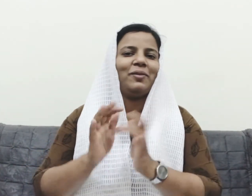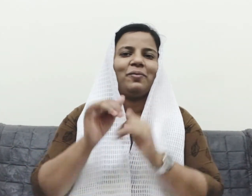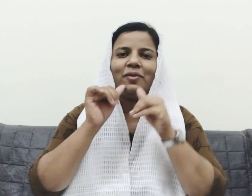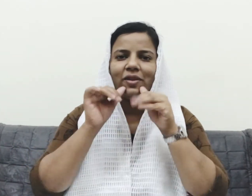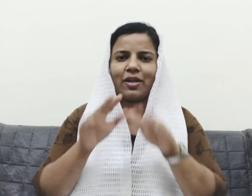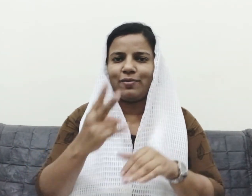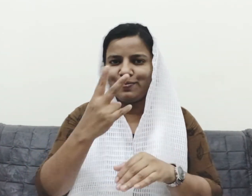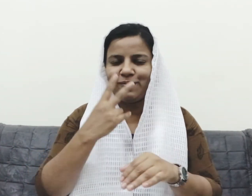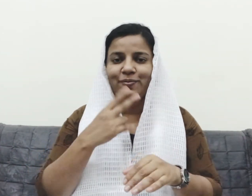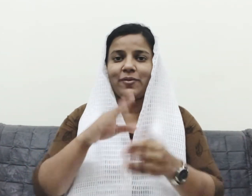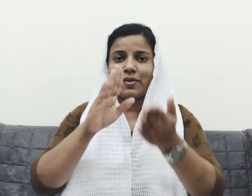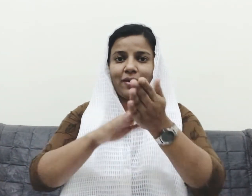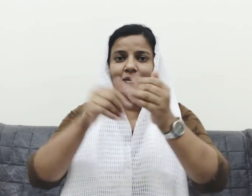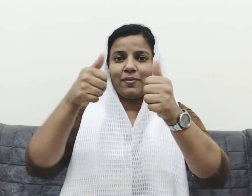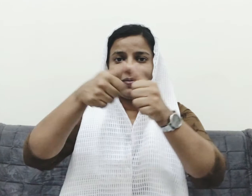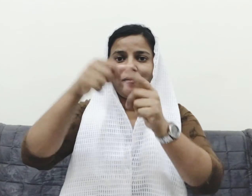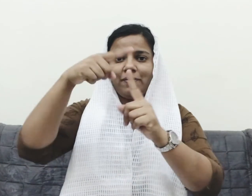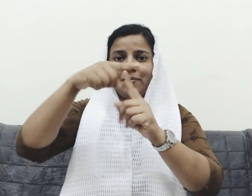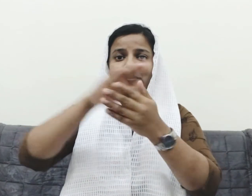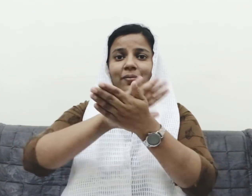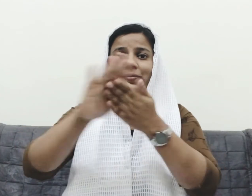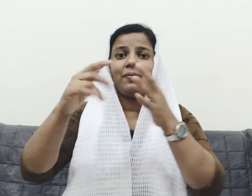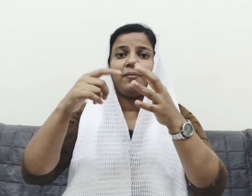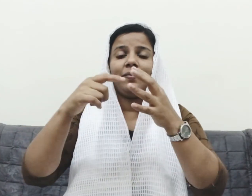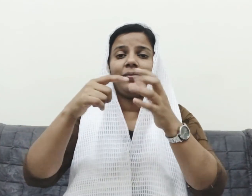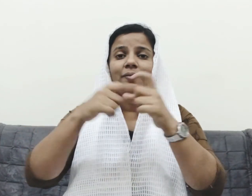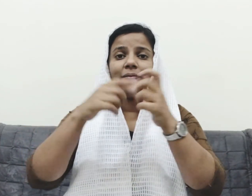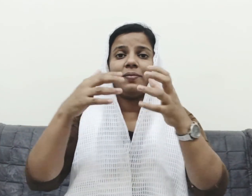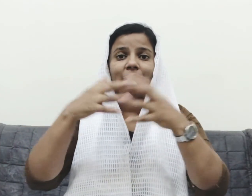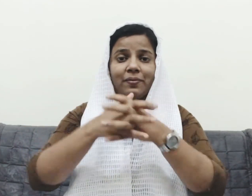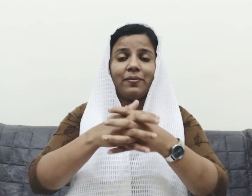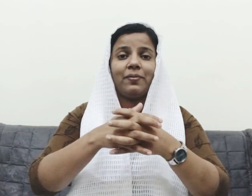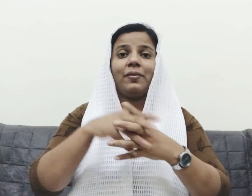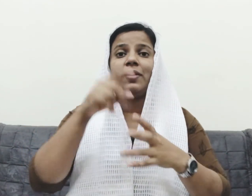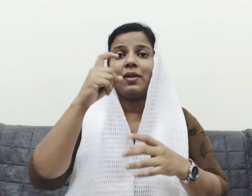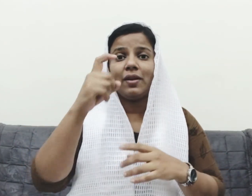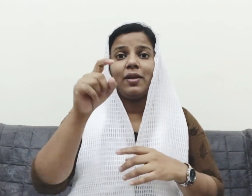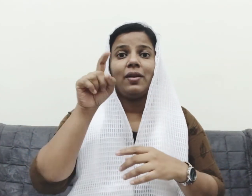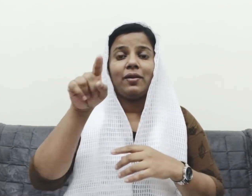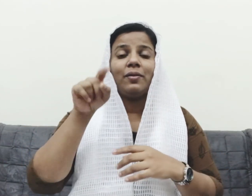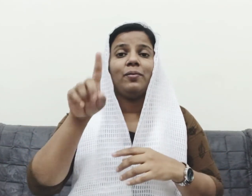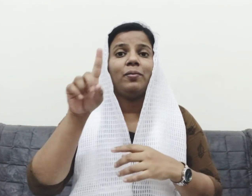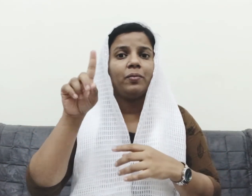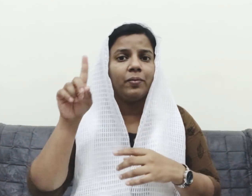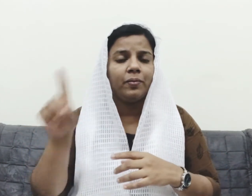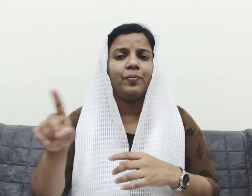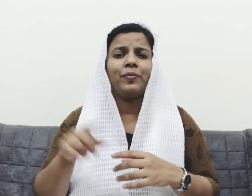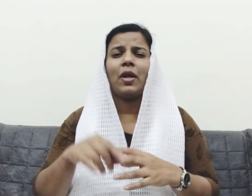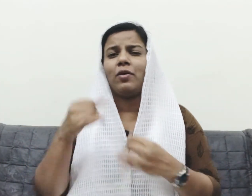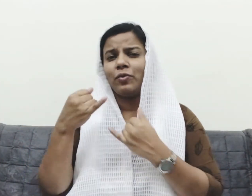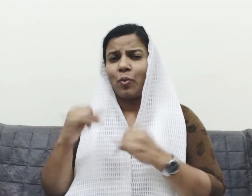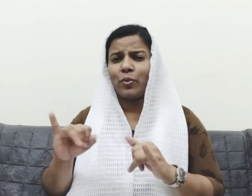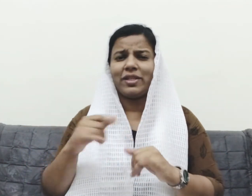അനുഗ്രഹിക്കട്ടെ. ശ്രദ്ധിച്ച്, മത്തായിയുടെ സുവിശേഷം 7 അതിൻ്റെ 11 വാക്യം, അങ്ങനെ ദോഷികളായ